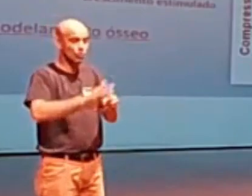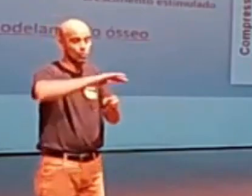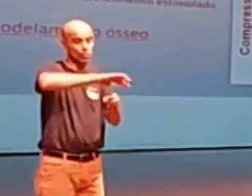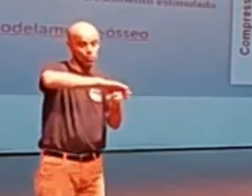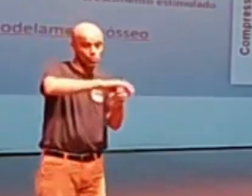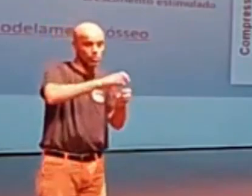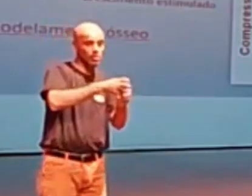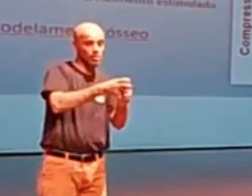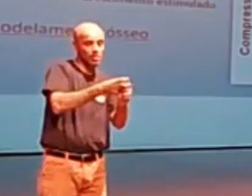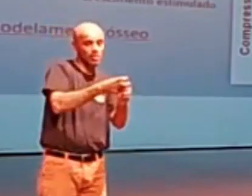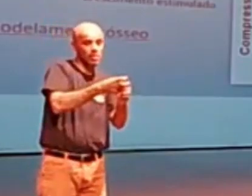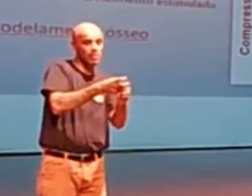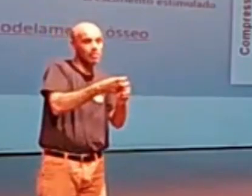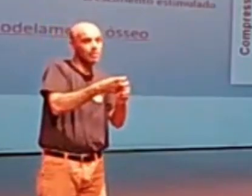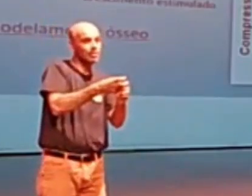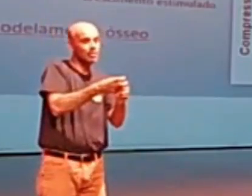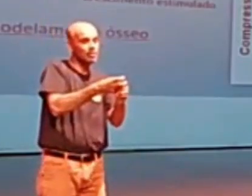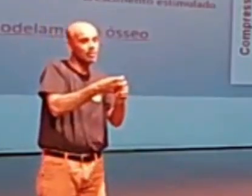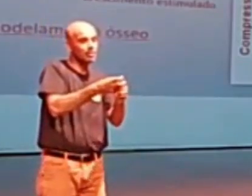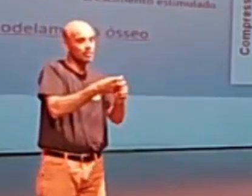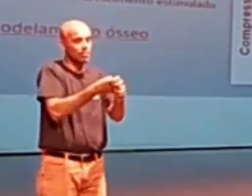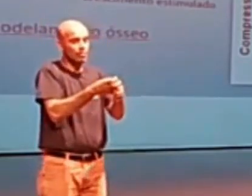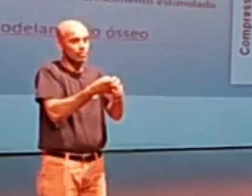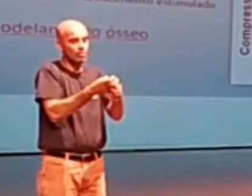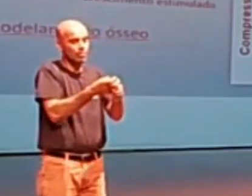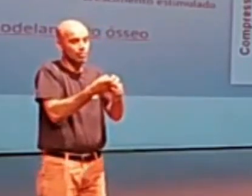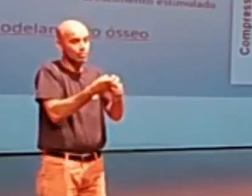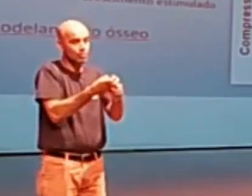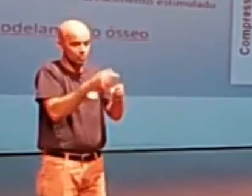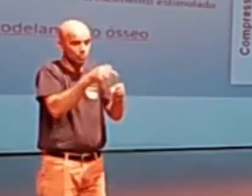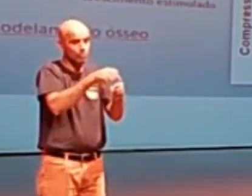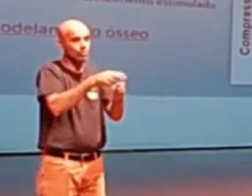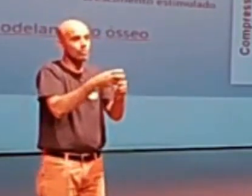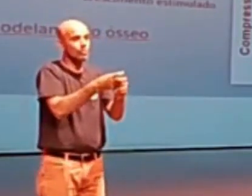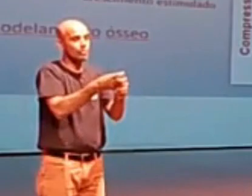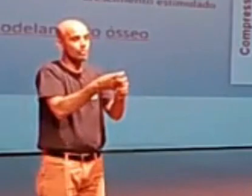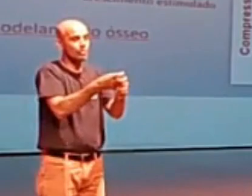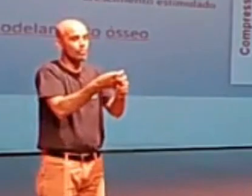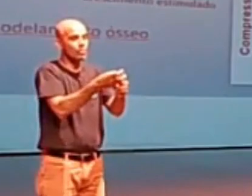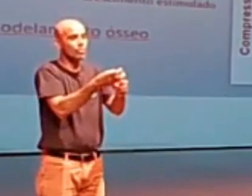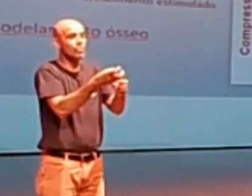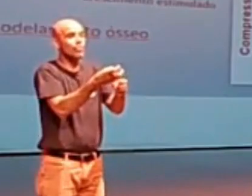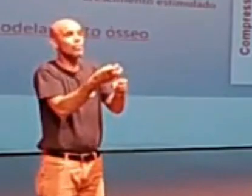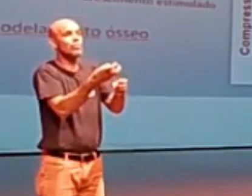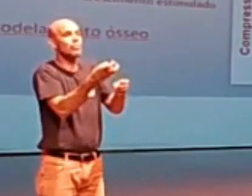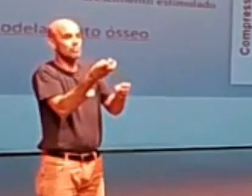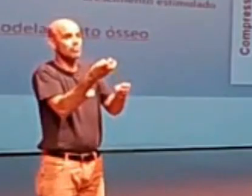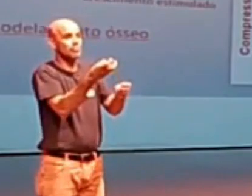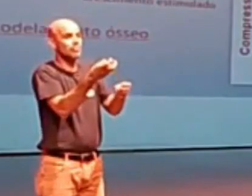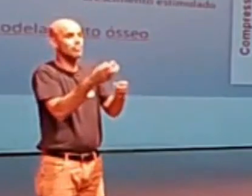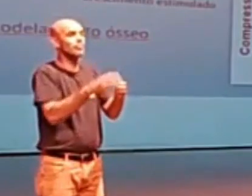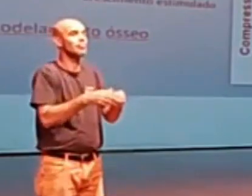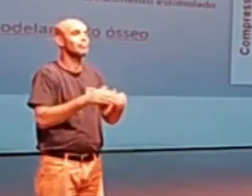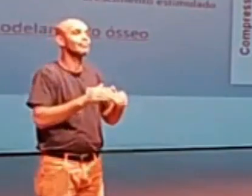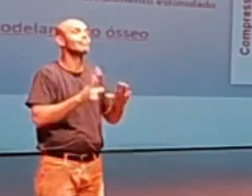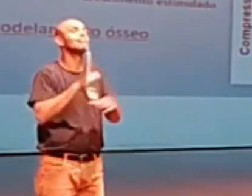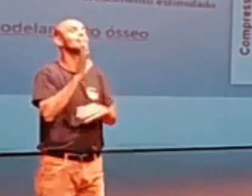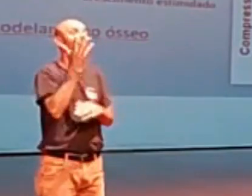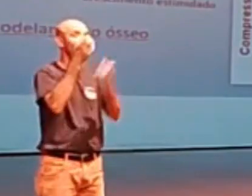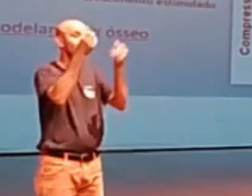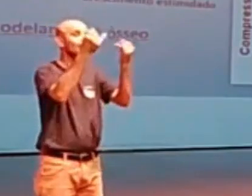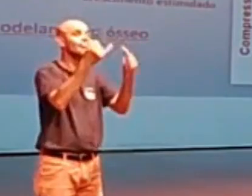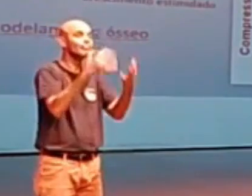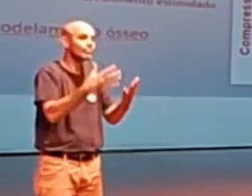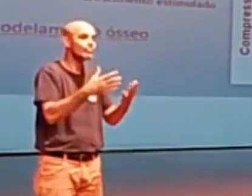que está esticado, mais do lado da convexidade dessa curva, ela vai tender a crescer mais. Aí é que explica